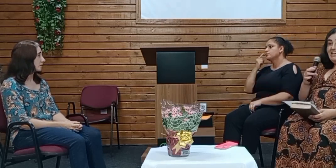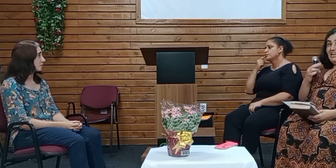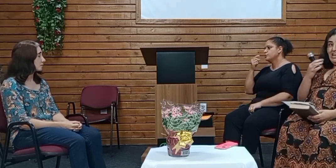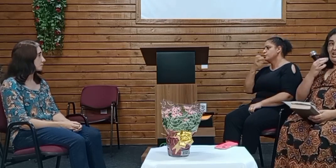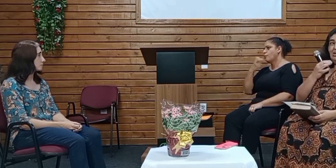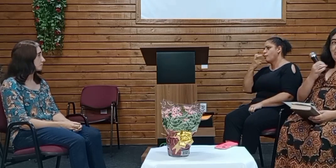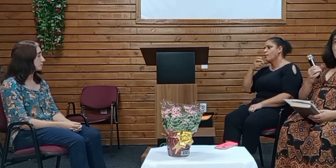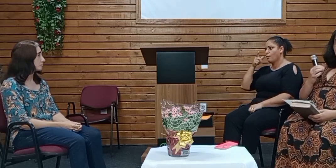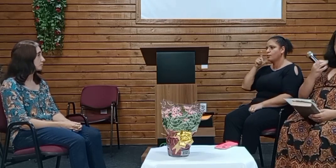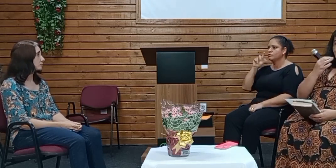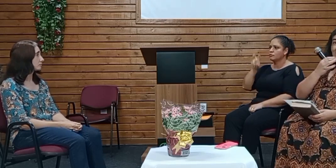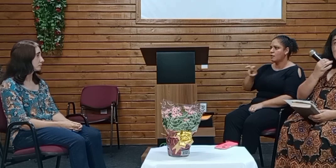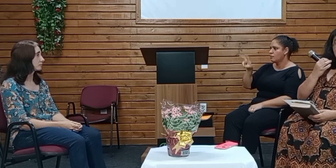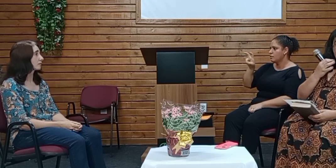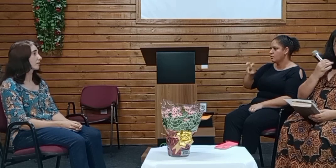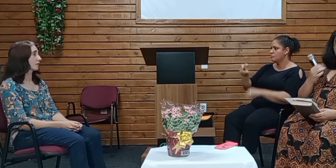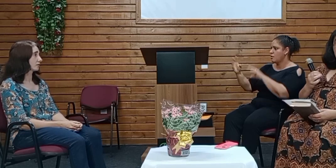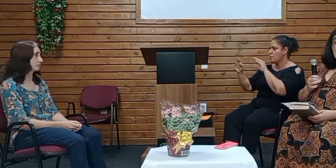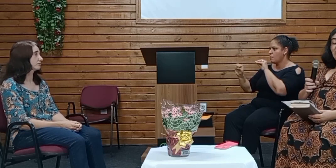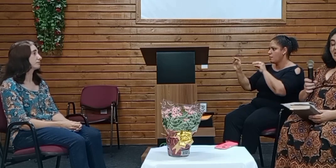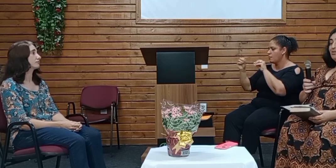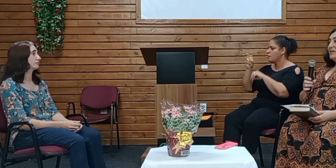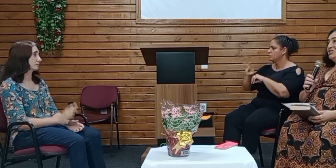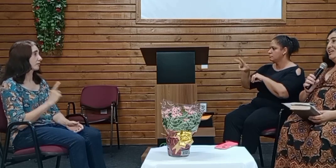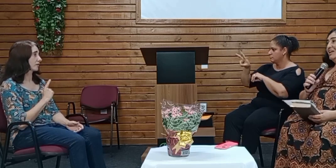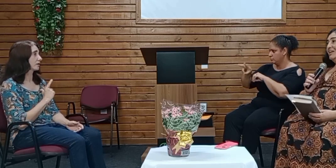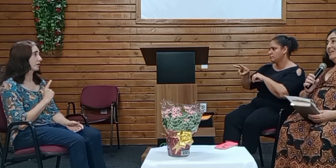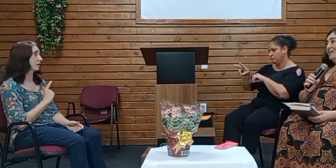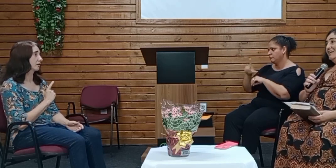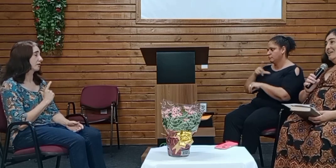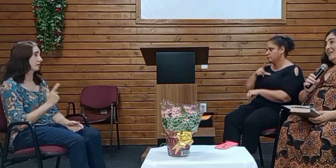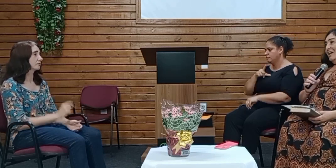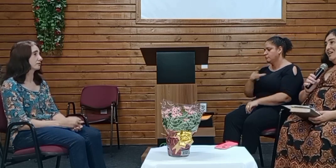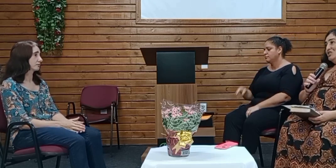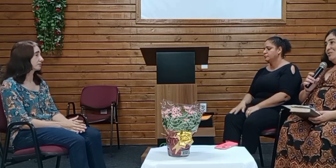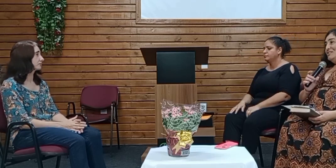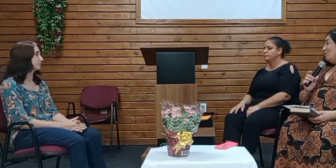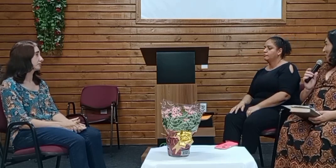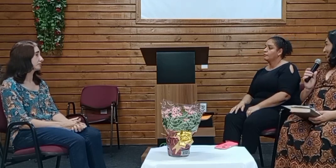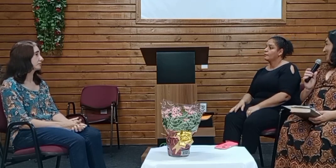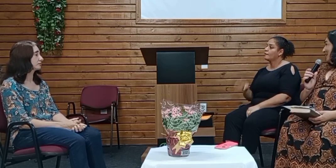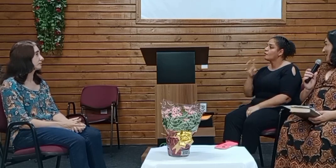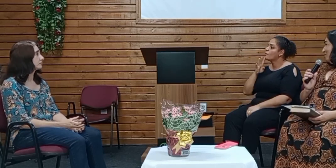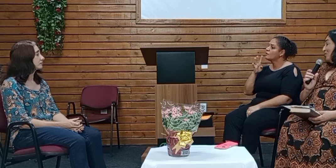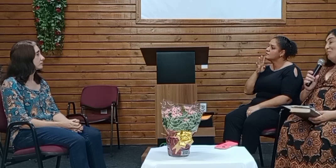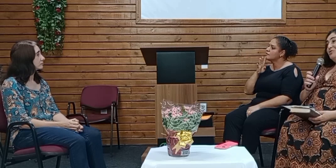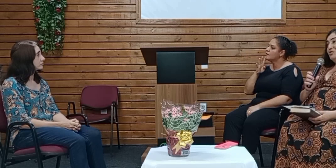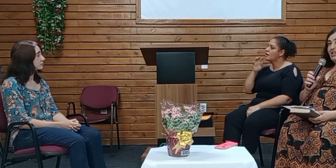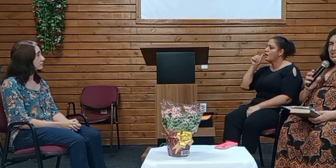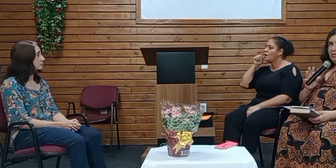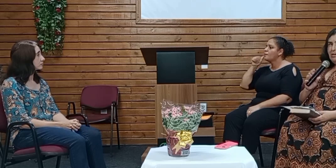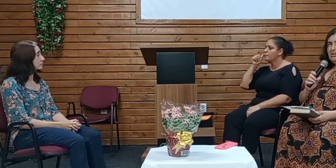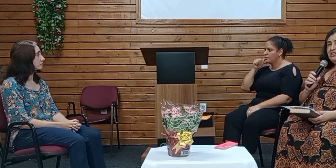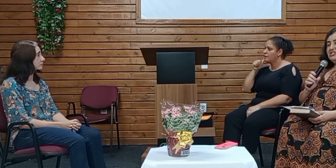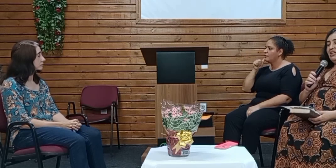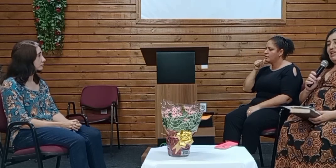conseguem ler, tu tá falando e eles estão olhando para ti, né? A gente conheceu uma outra, né? Uma outra pessoa, já